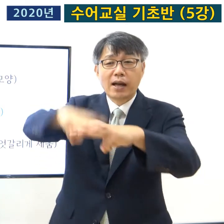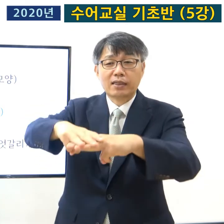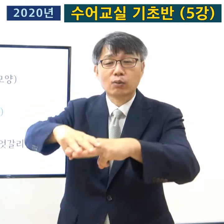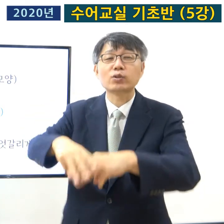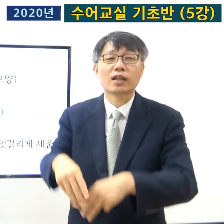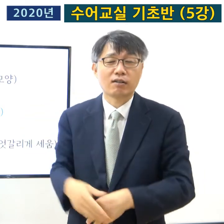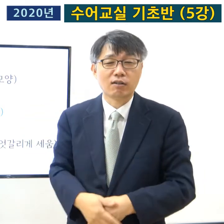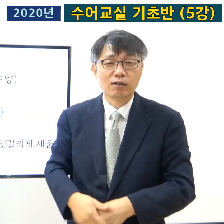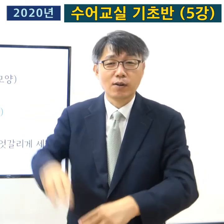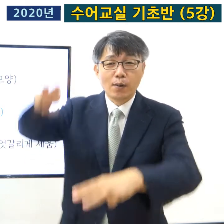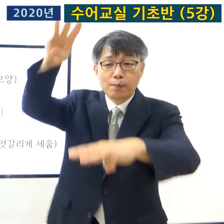밭, 논이에요.